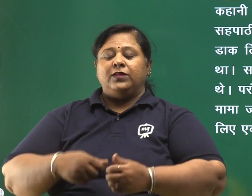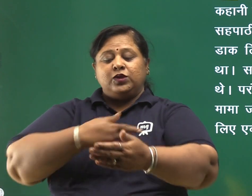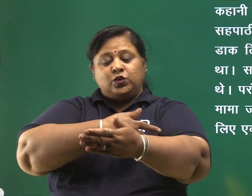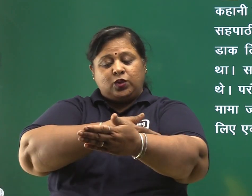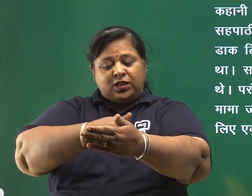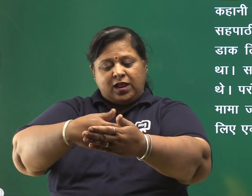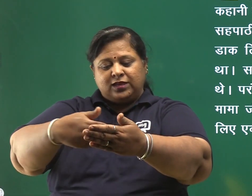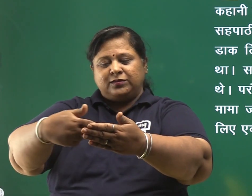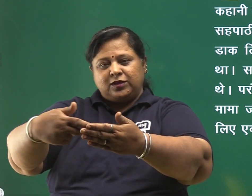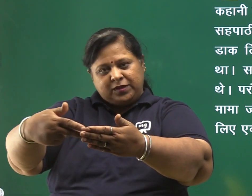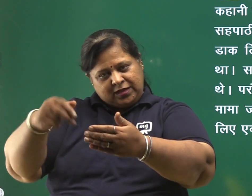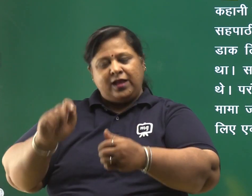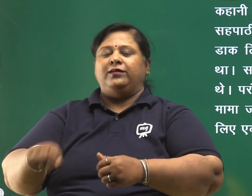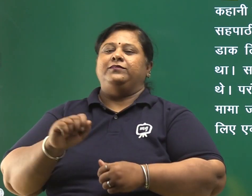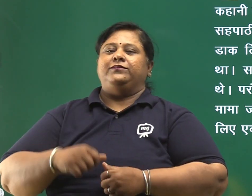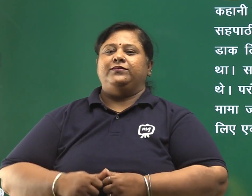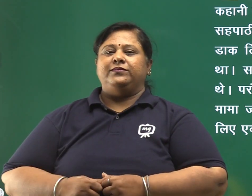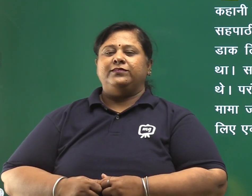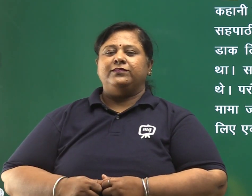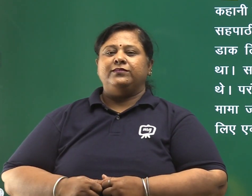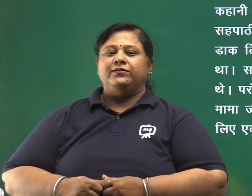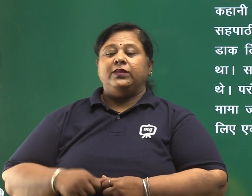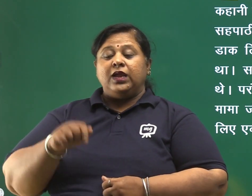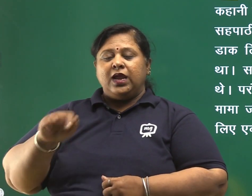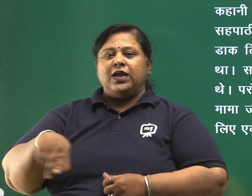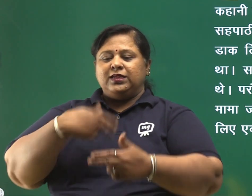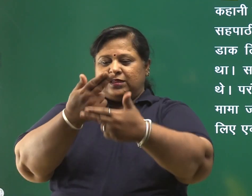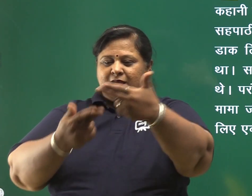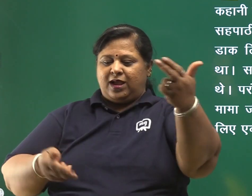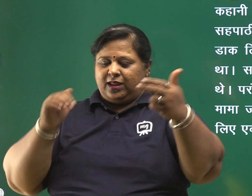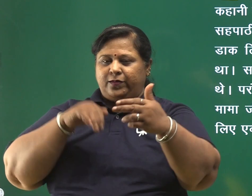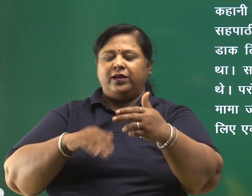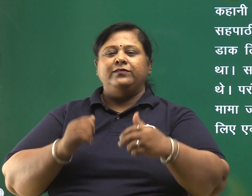सुंदरा रामस्वामी है। इस कहानी में